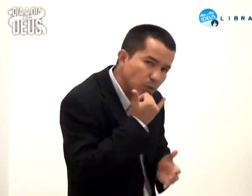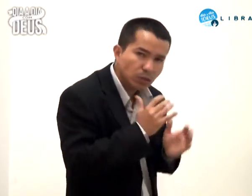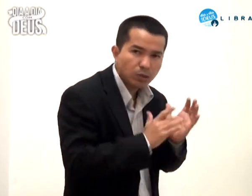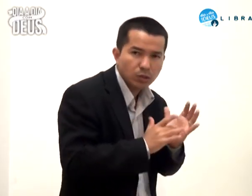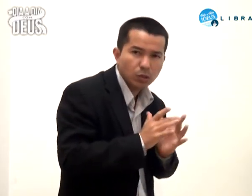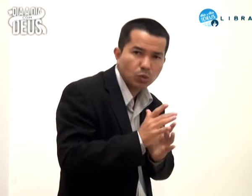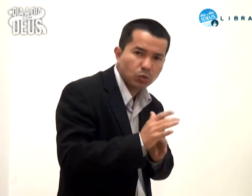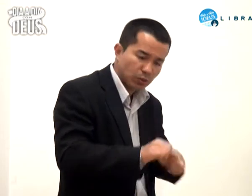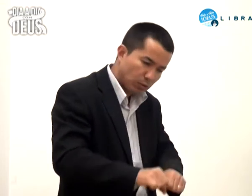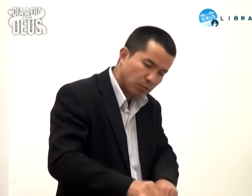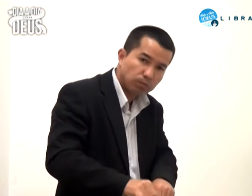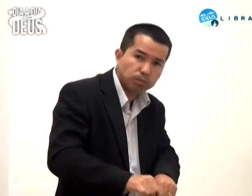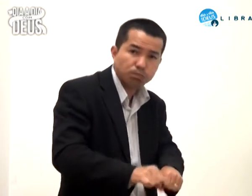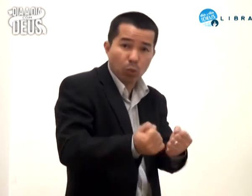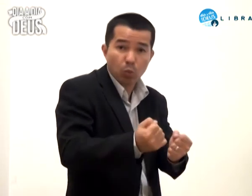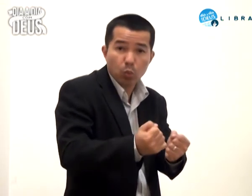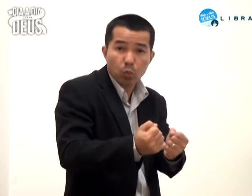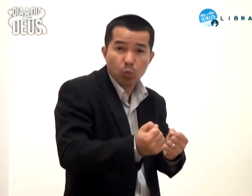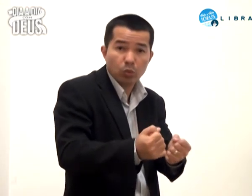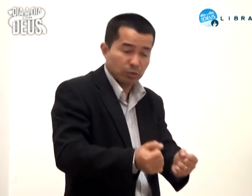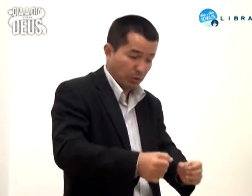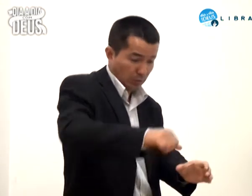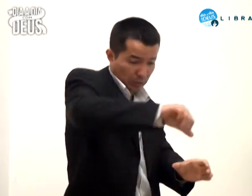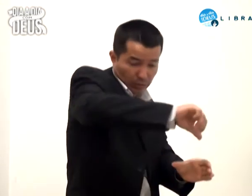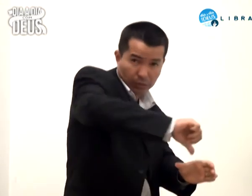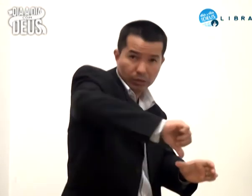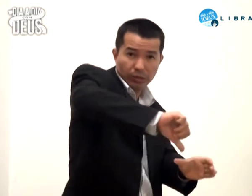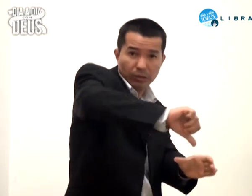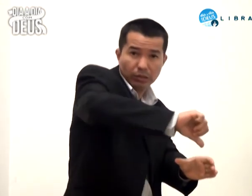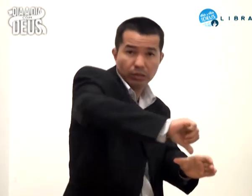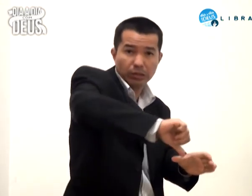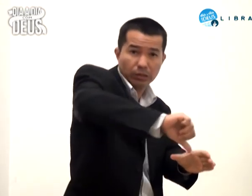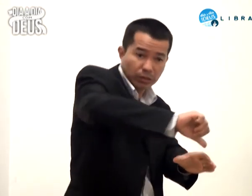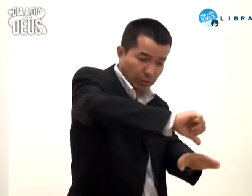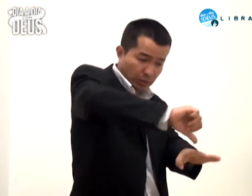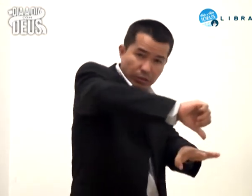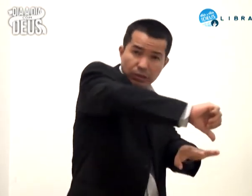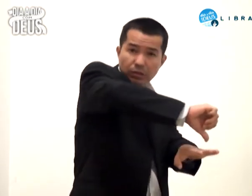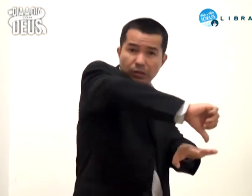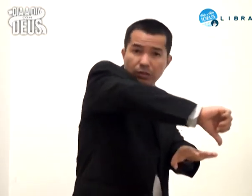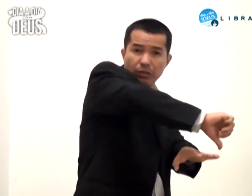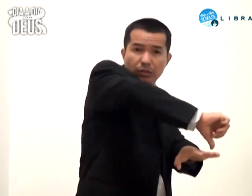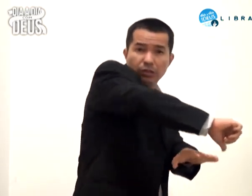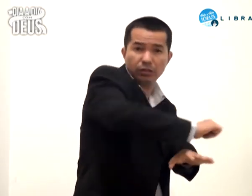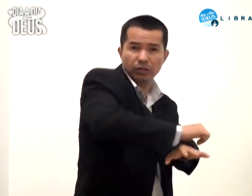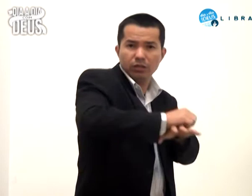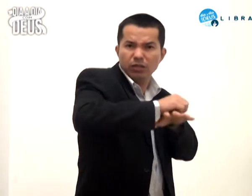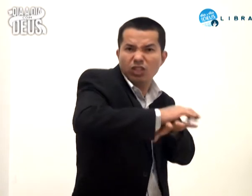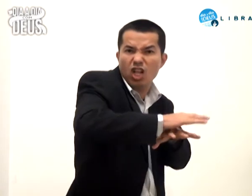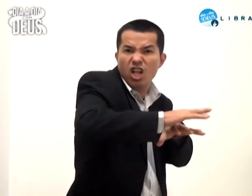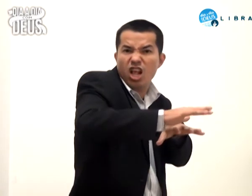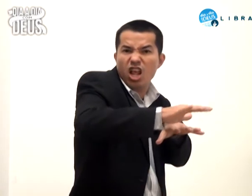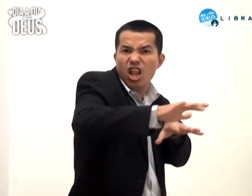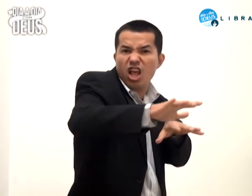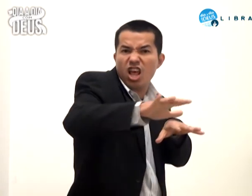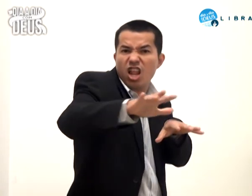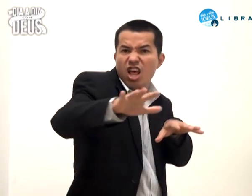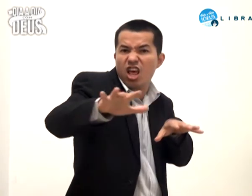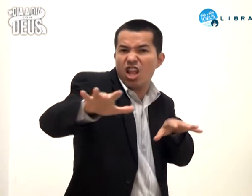pedra sabão, e eles quebravam no dia da lua de mel, da noite de núpcias, e a mulher